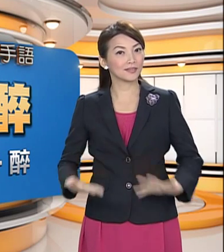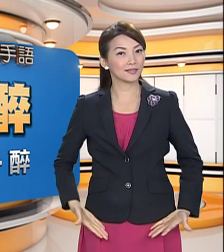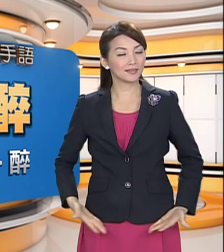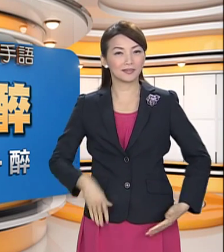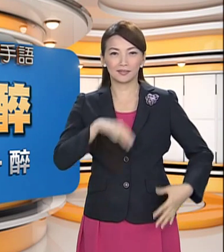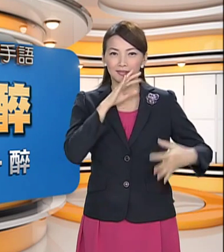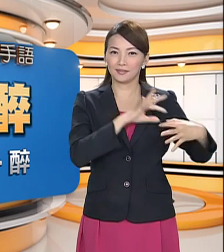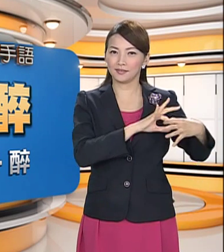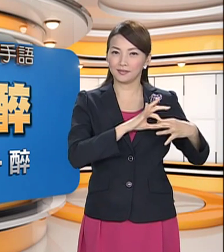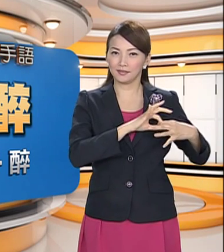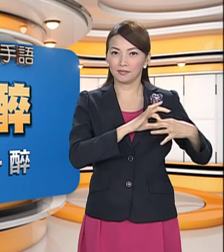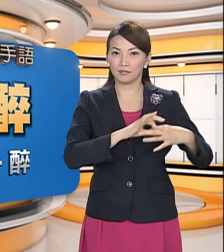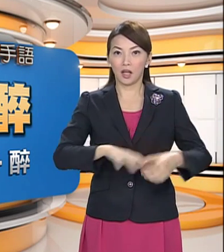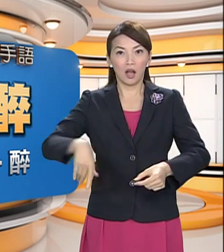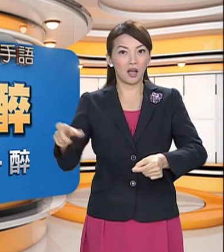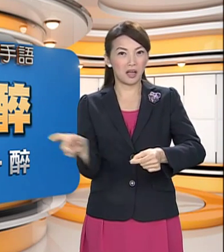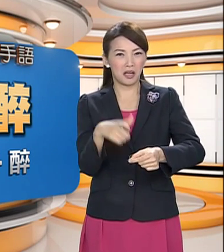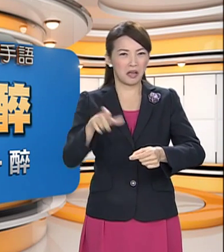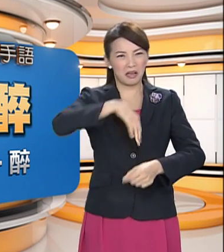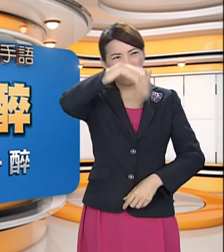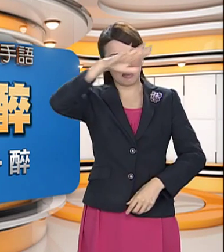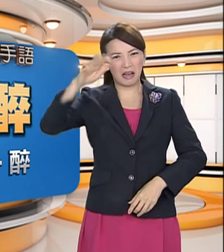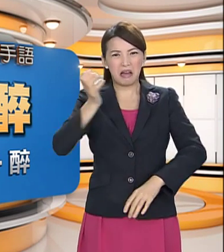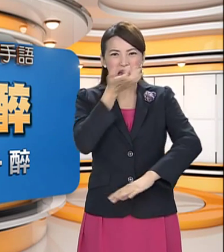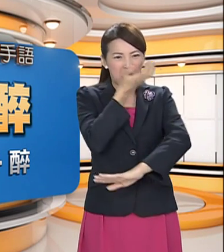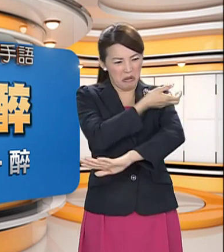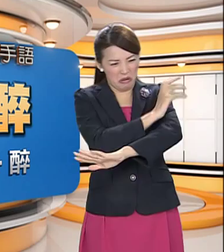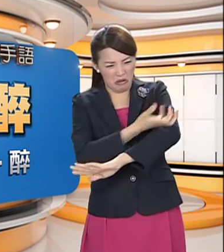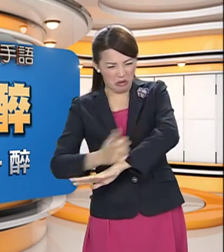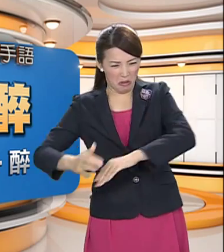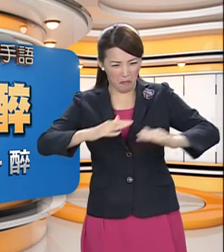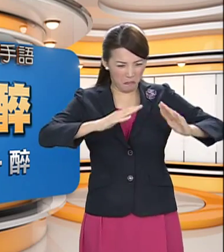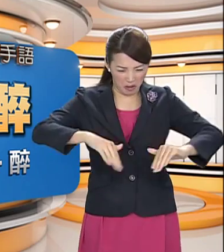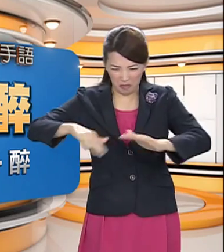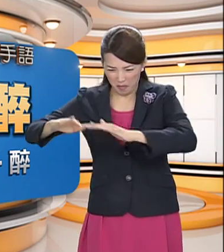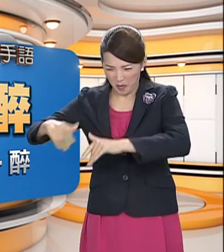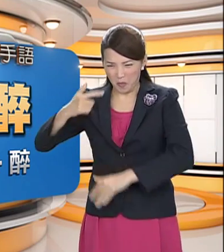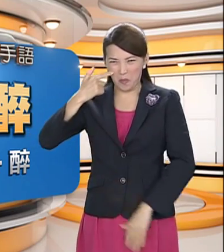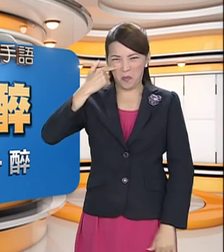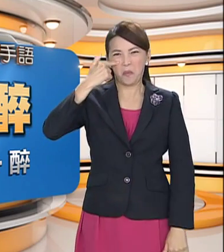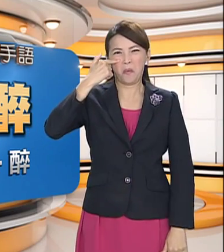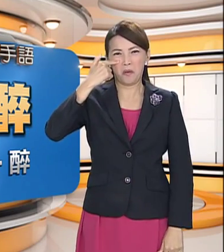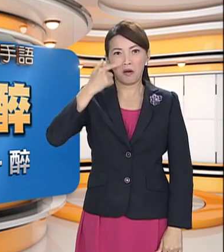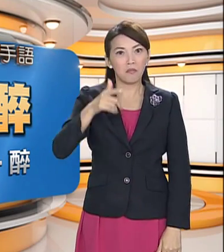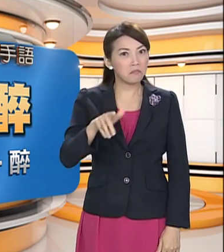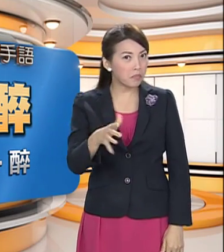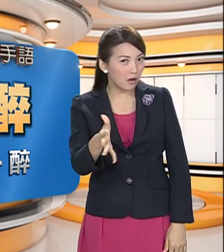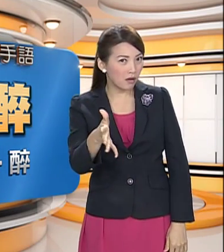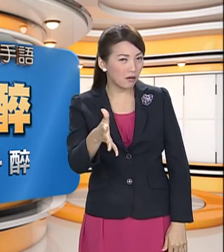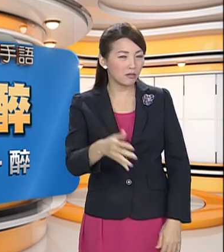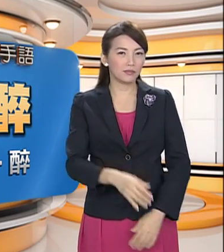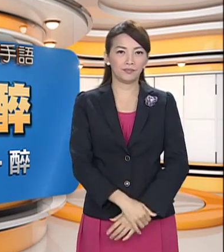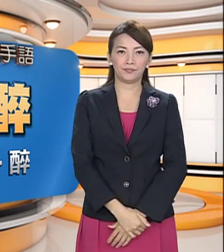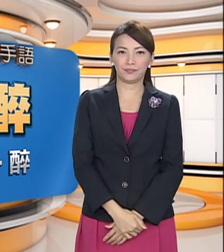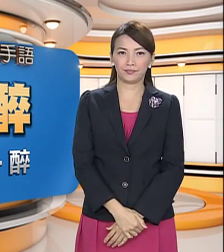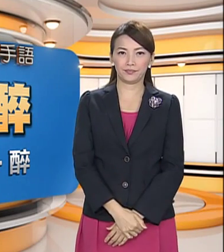语，我们休息一下，稍后要带您来关心这次的台风为什么在山区造成了这么大的灾